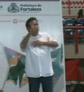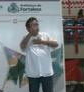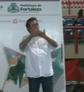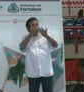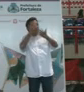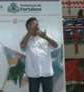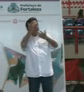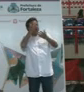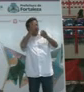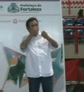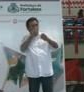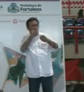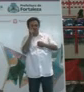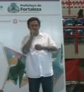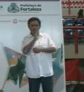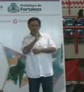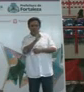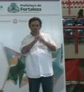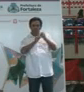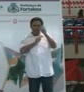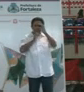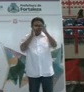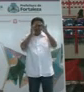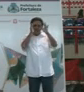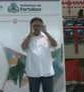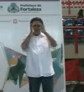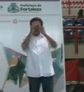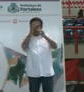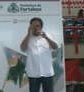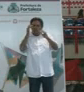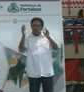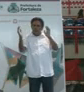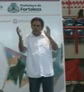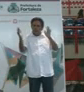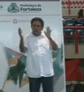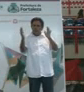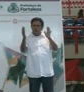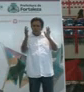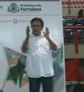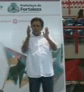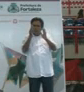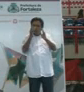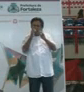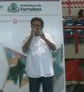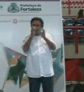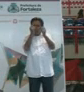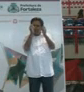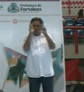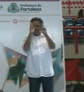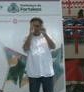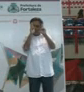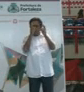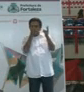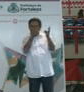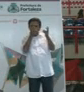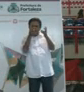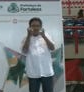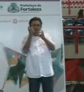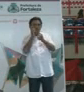excelente prova. Imaginar aquelas pessoas, pense naquelas pessoas que torcem pelo